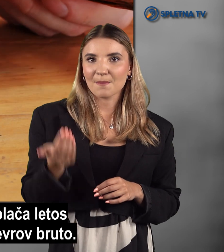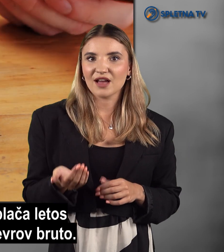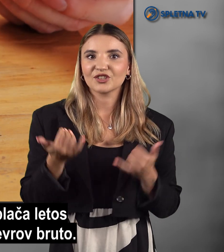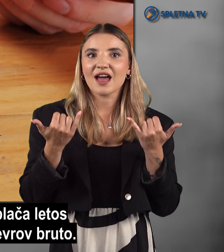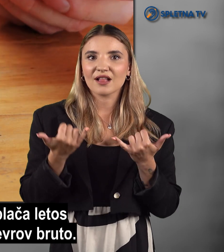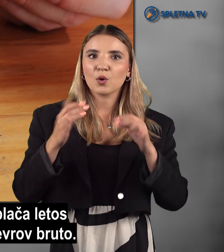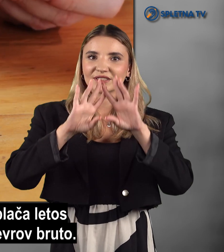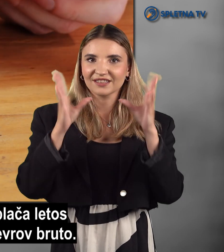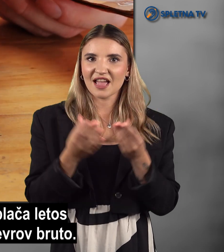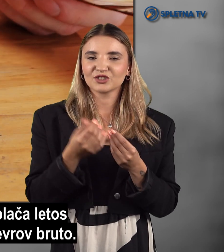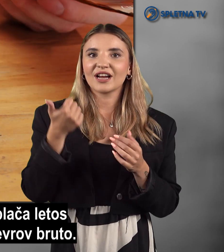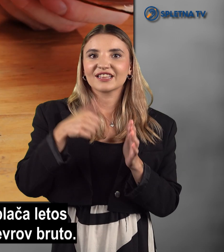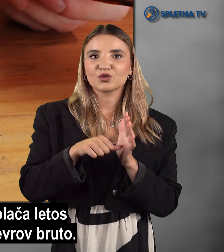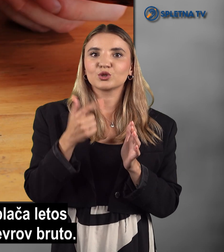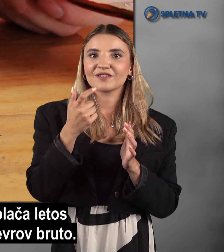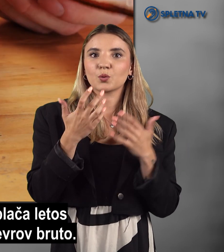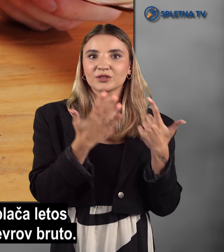Minimalna plača letos znaša